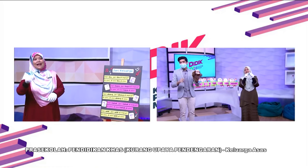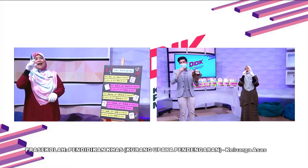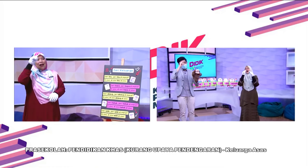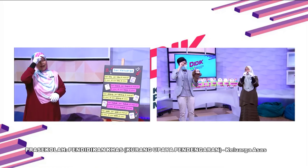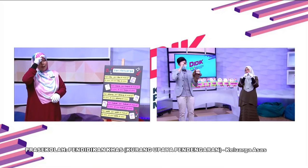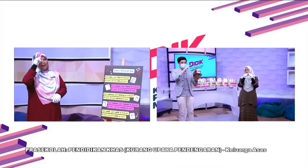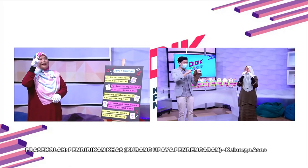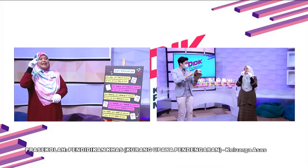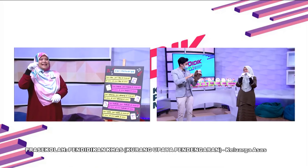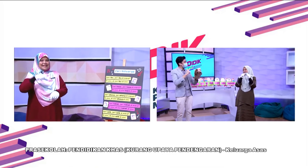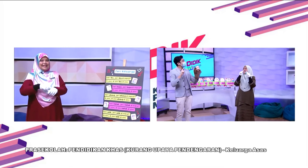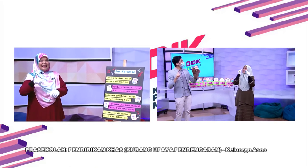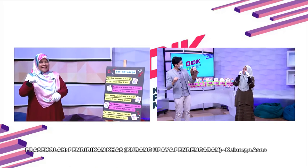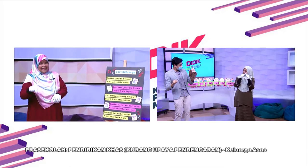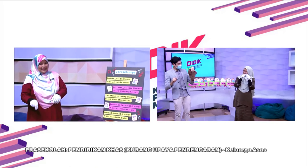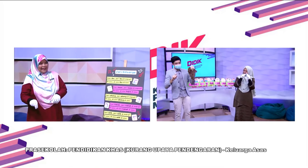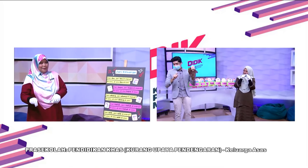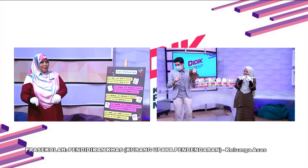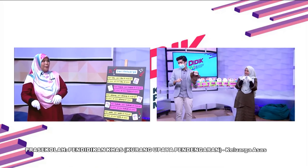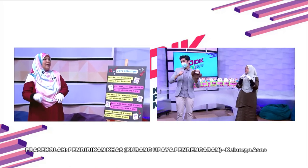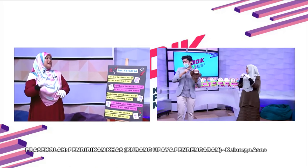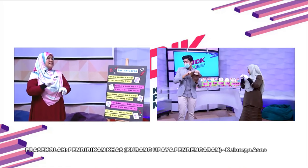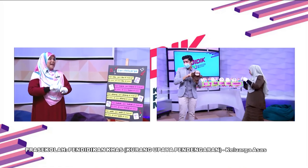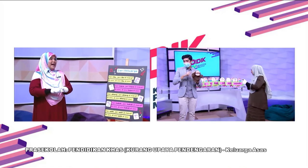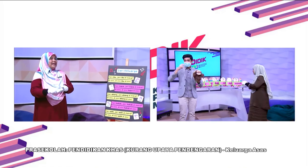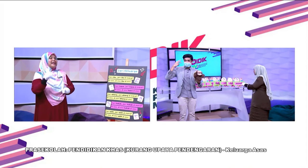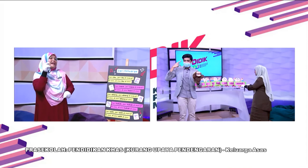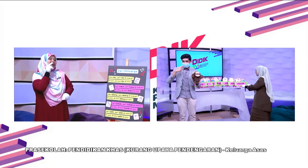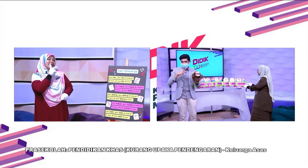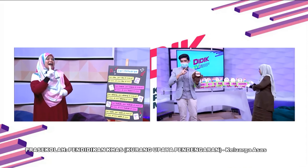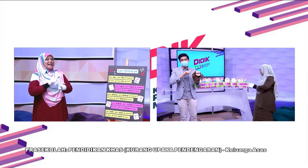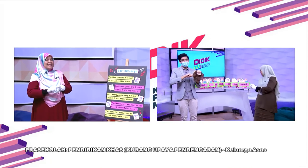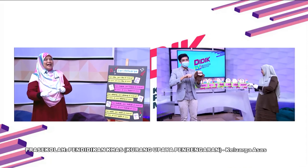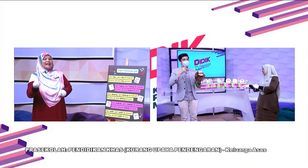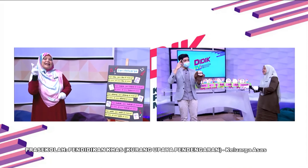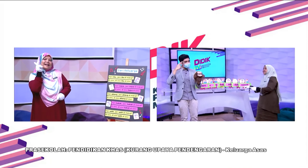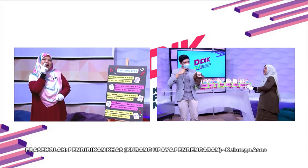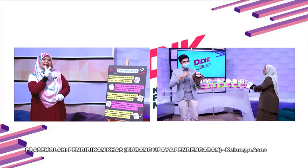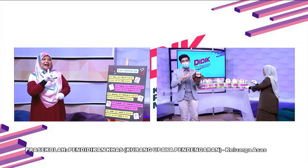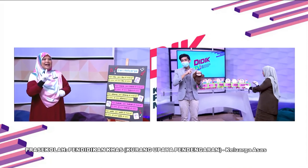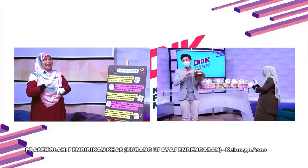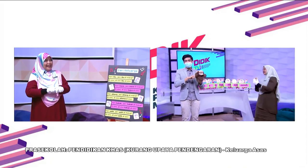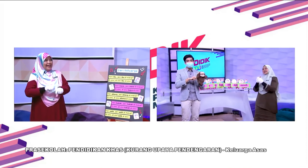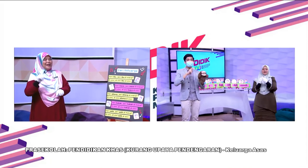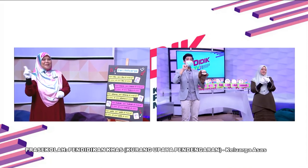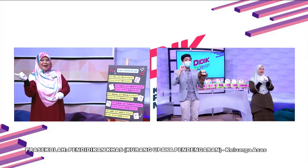Abang disini Yes Jadi Kakak jadi kakak gimana